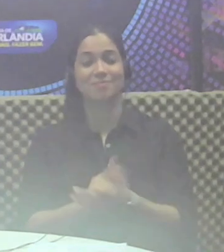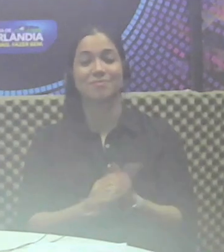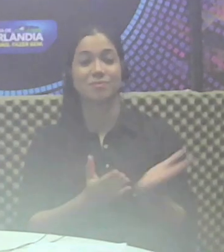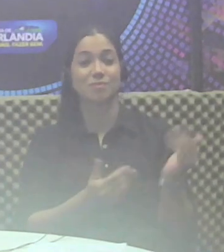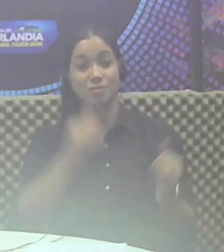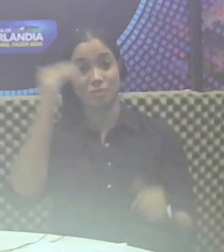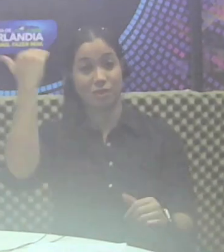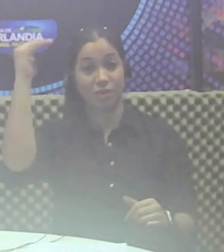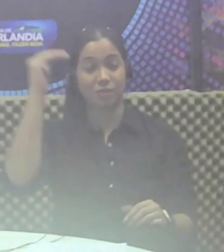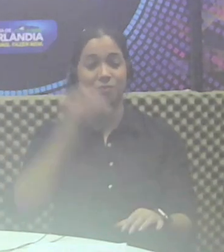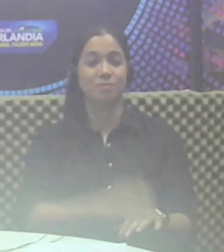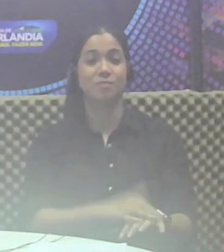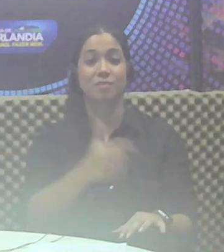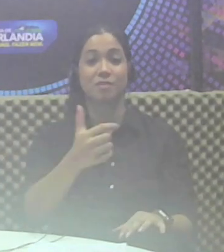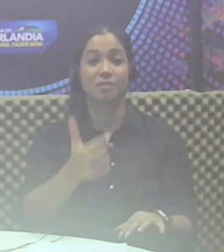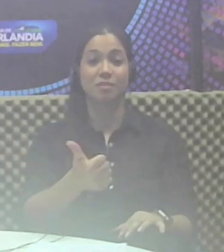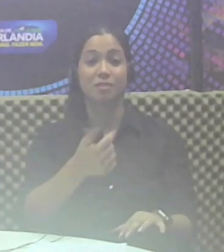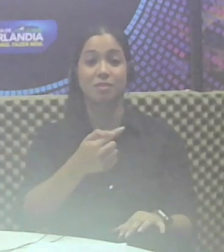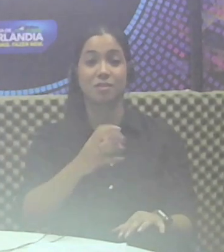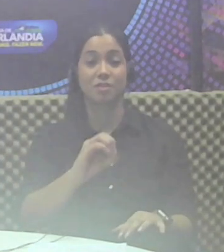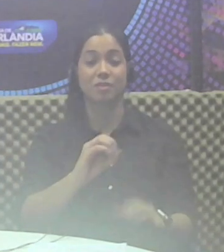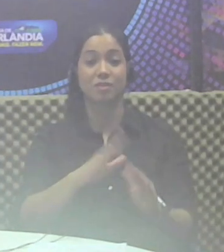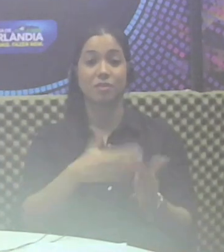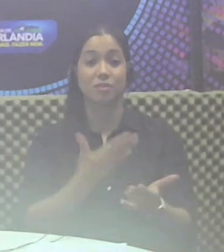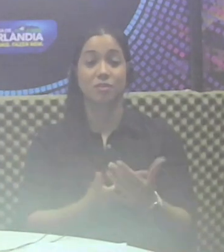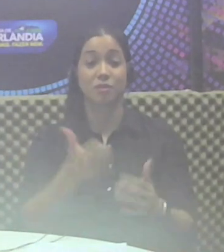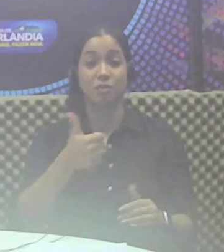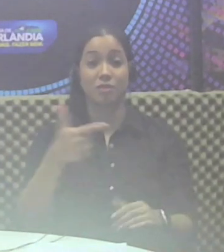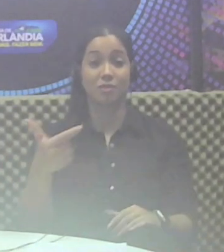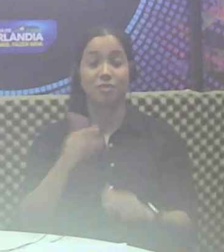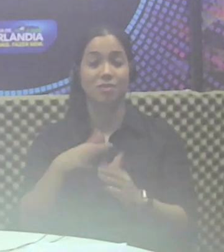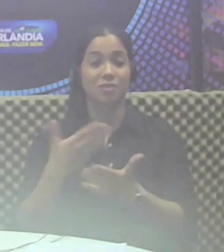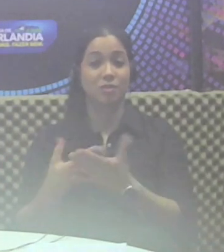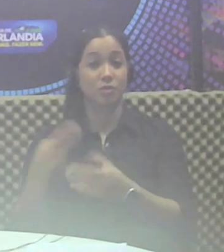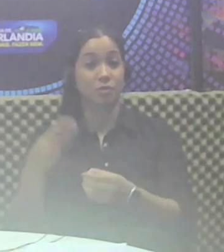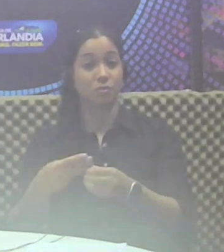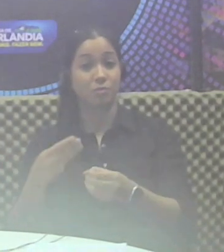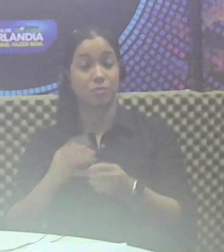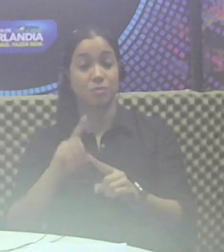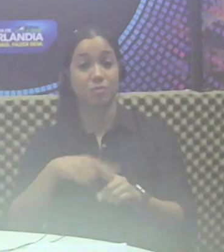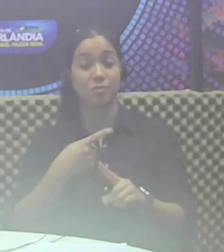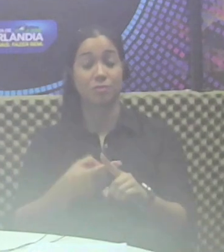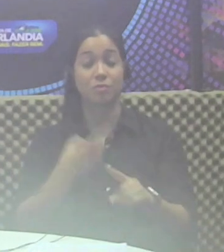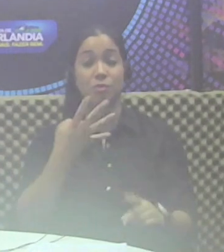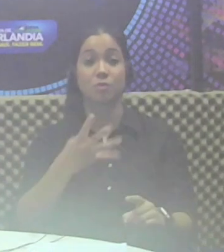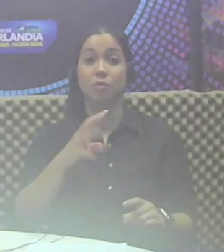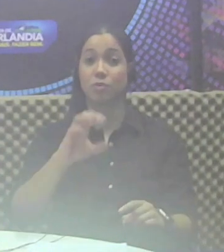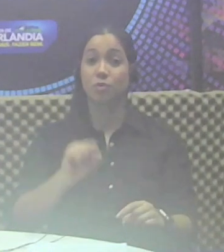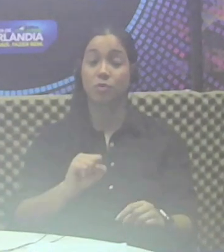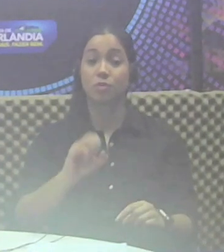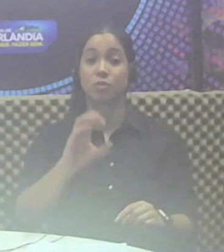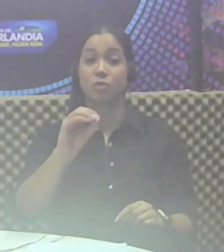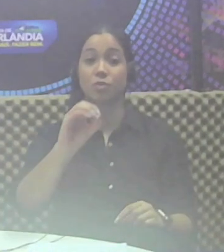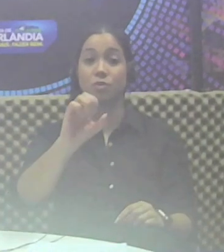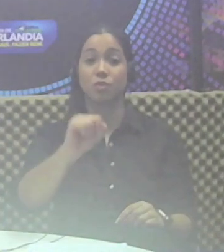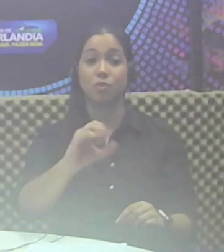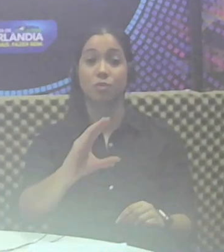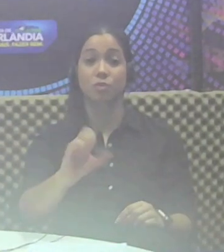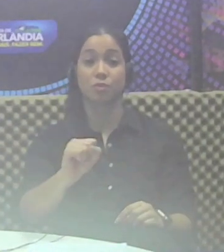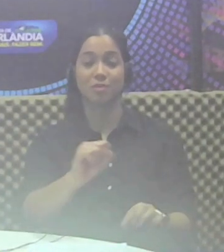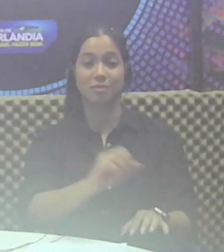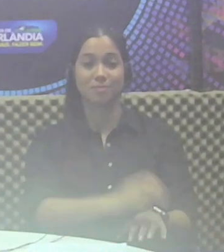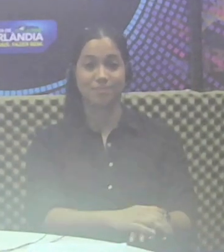170 unidades escolares, sendo 122 escolas municipais e 48 organizações da sociedade